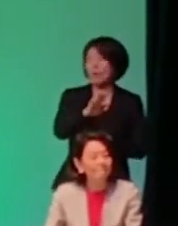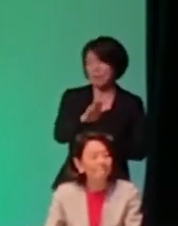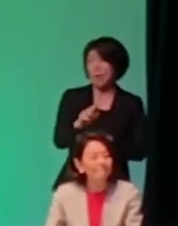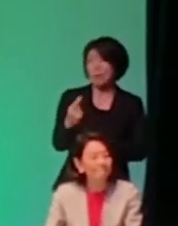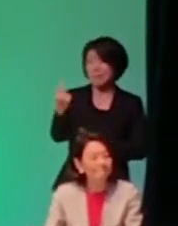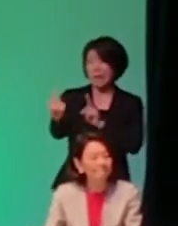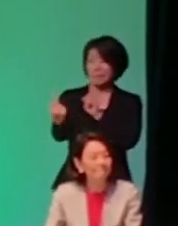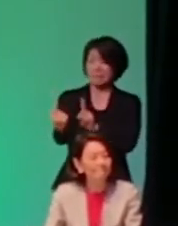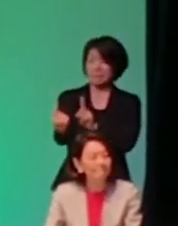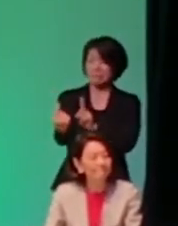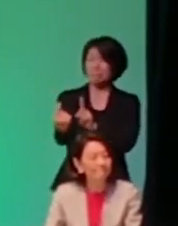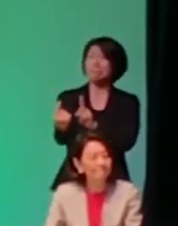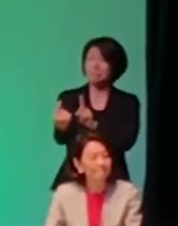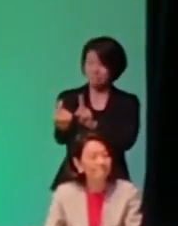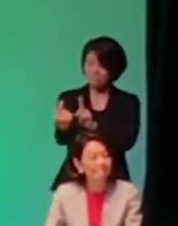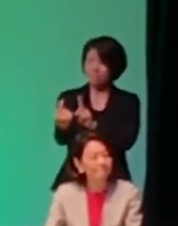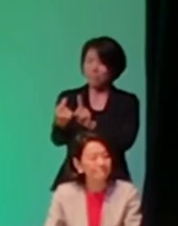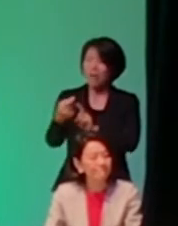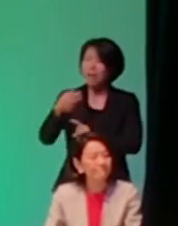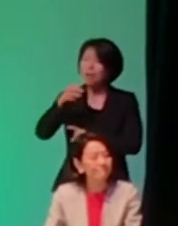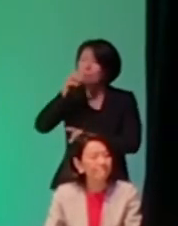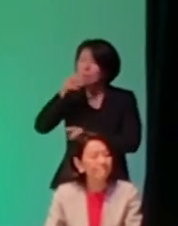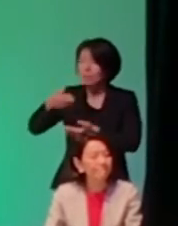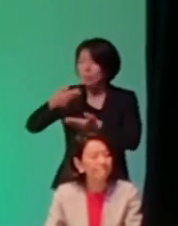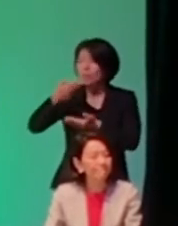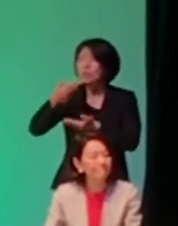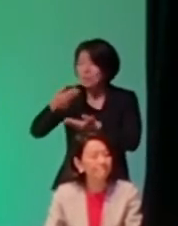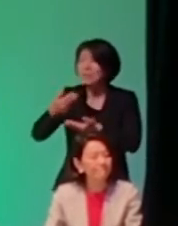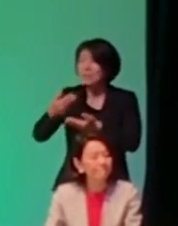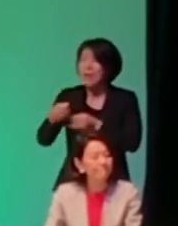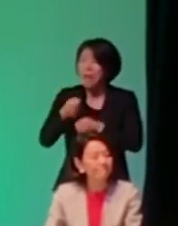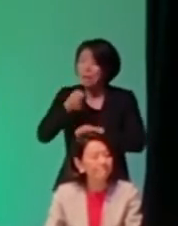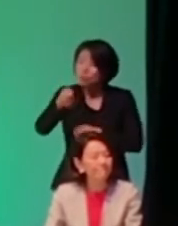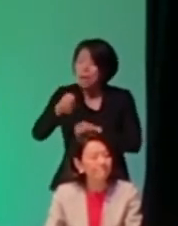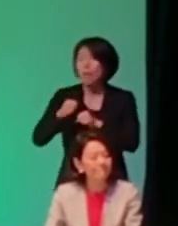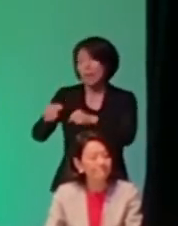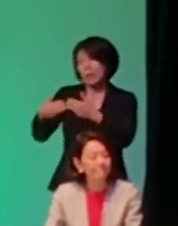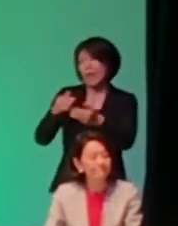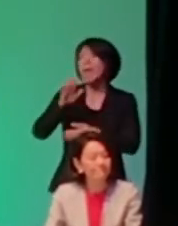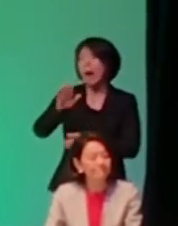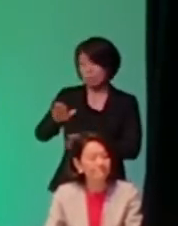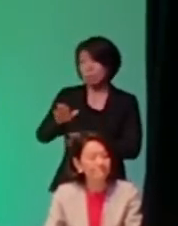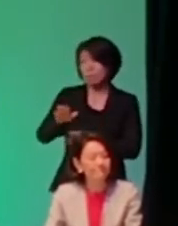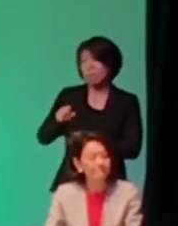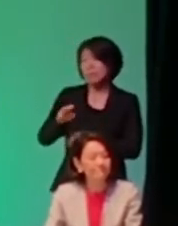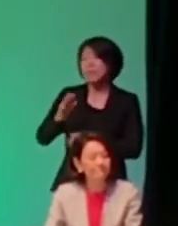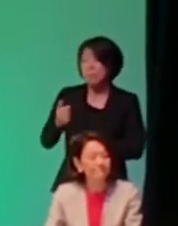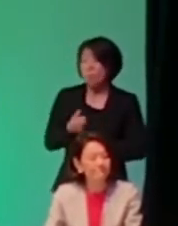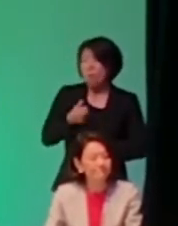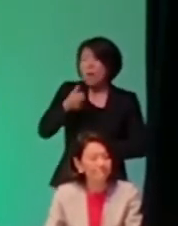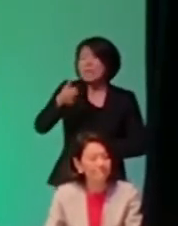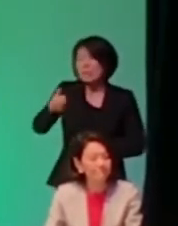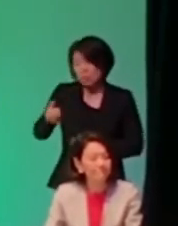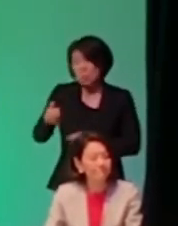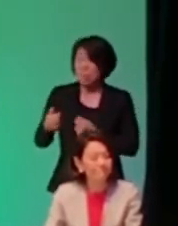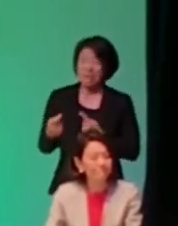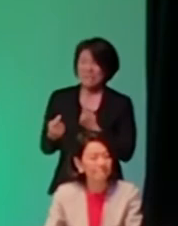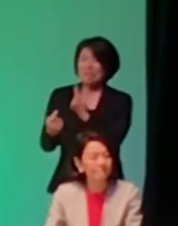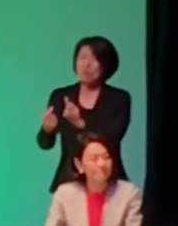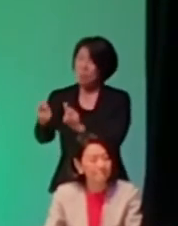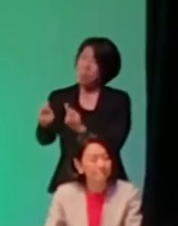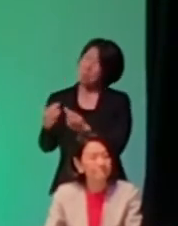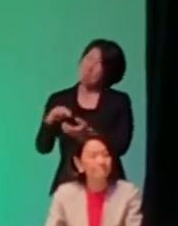でそういう飲みの席っていうのも経験してますが、中にはやはりちょっと行くとややこしいかなってい